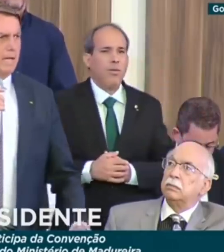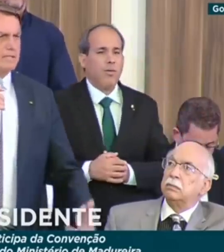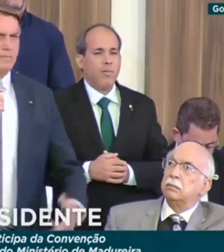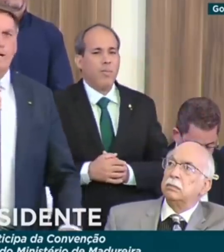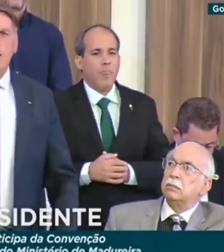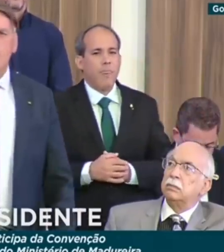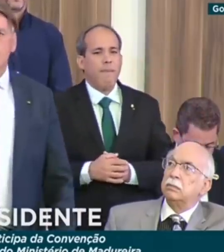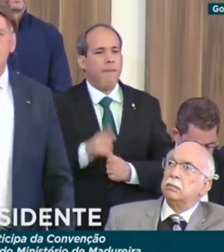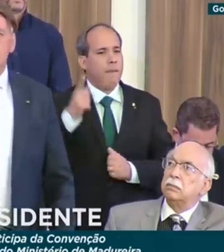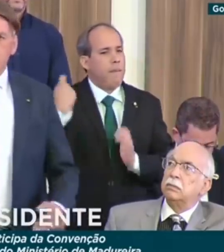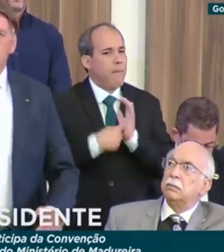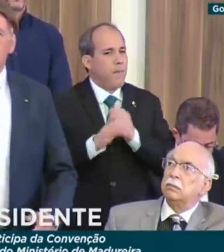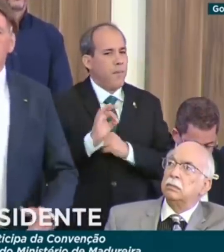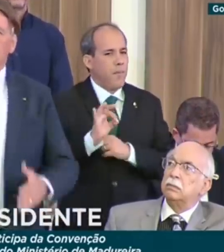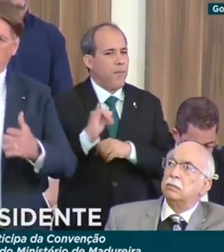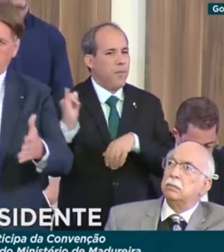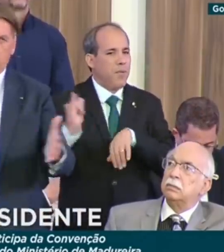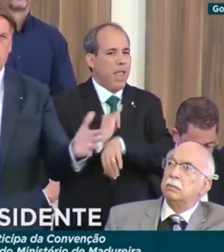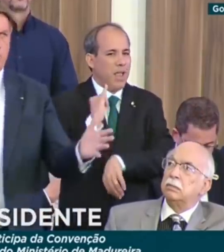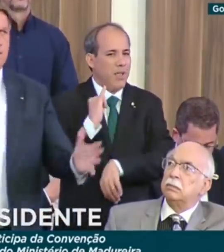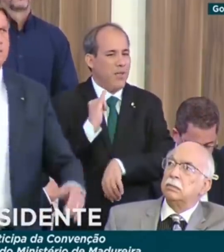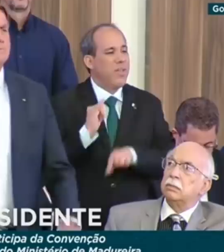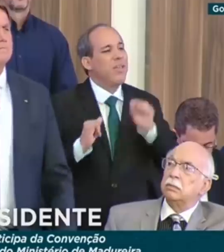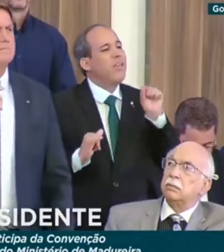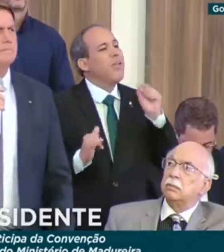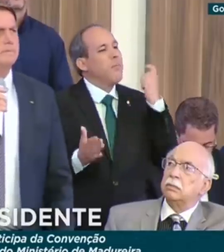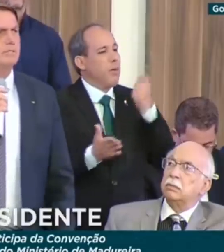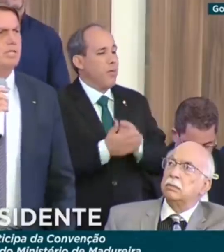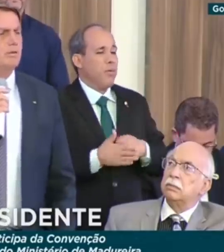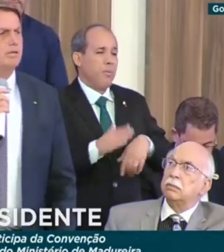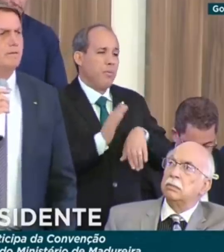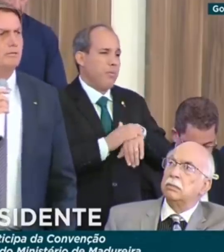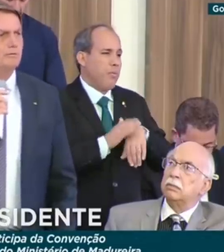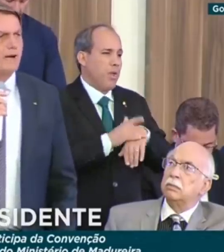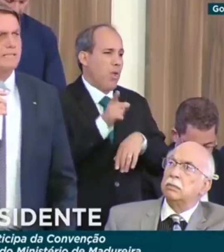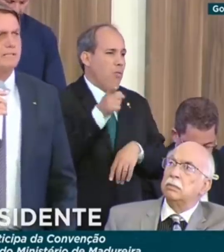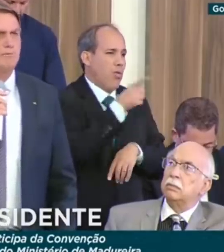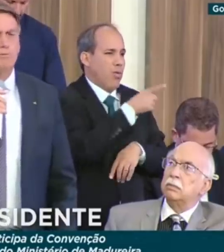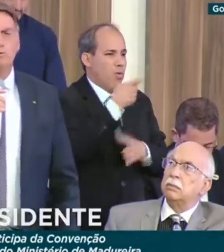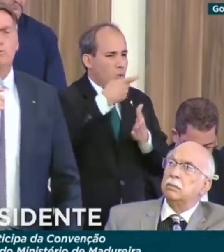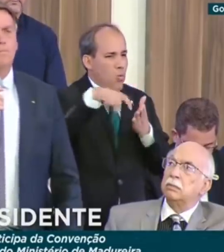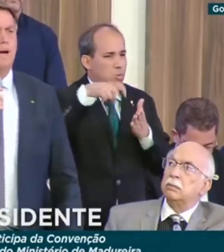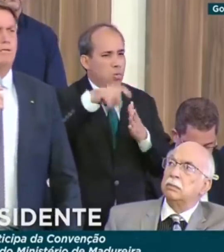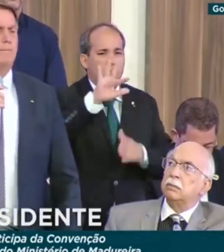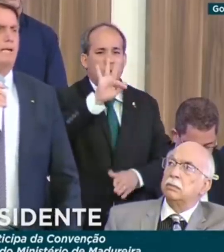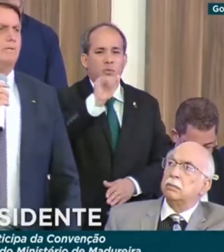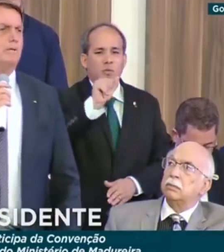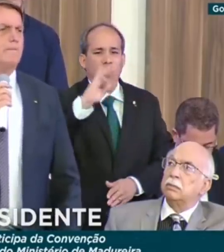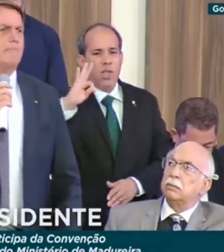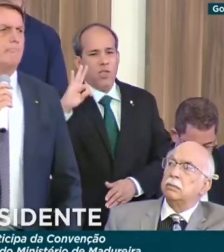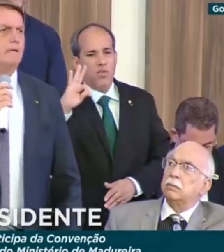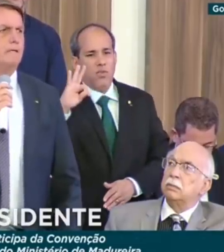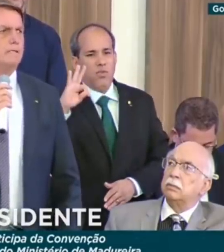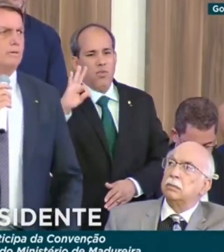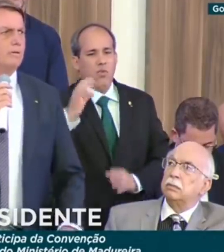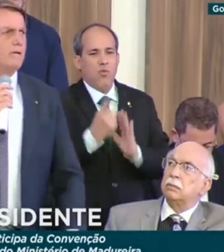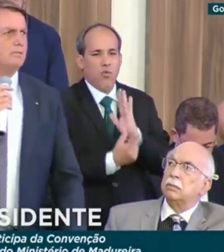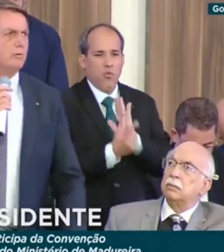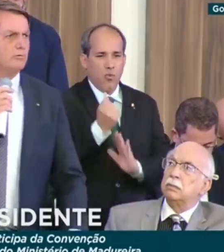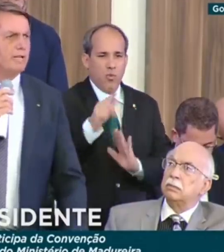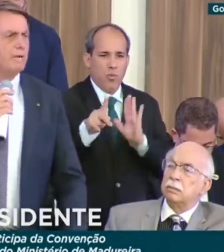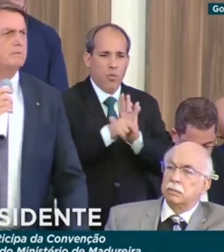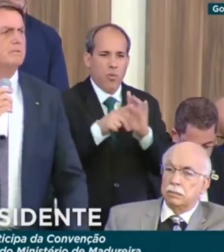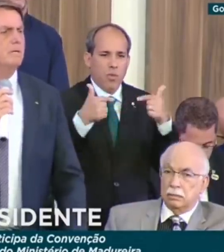e eles não pagaram, e quem pagou são os senhores, dinheiro que vem do FAT, Fundo Não Amparo ao Trabalhador. Então